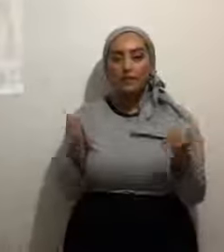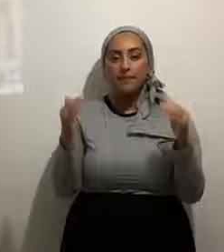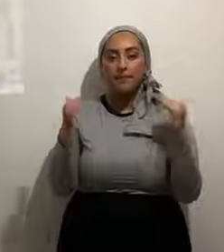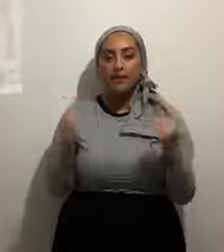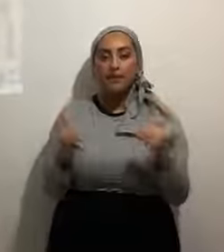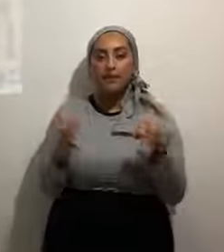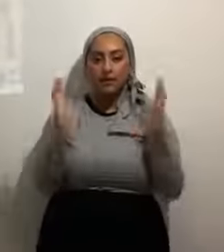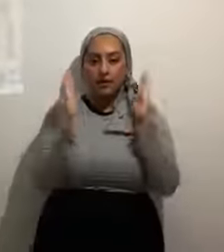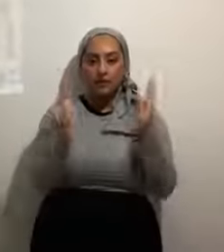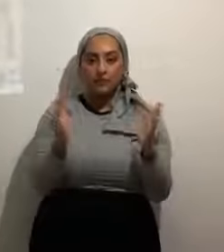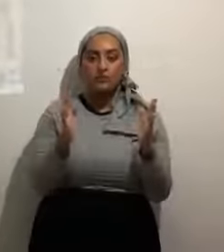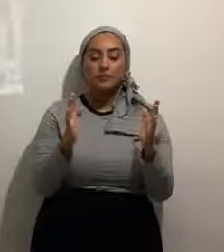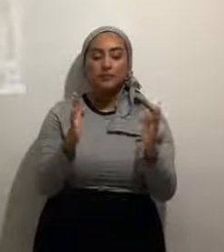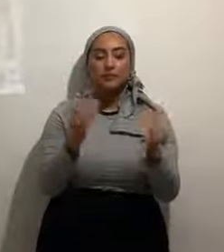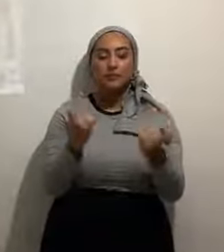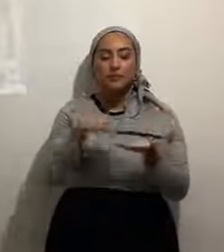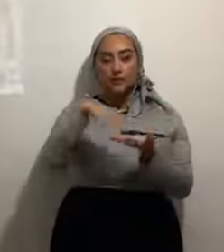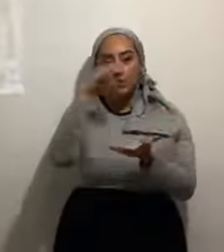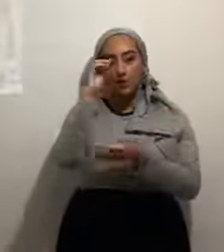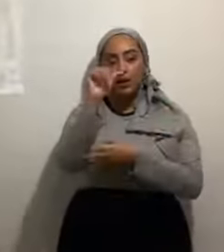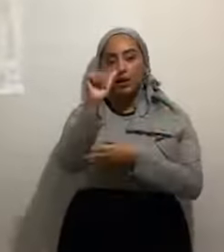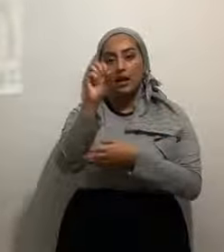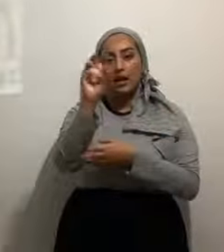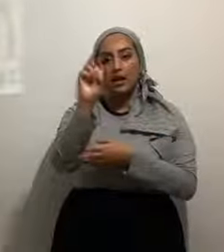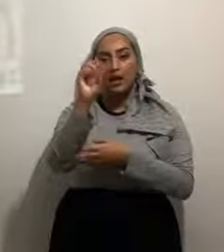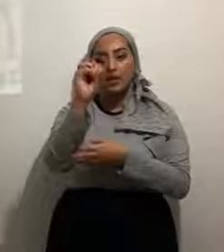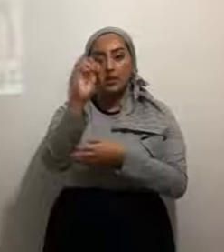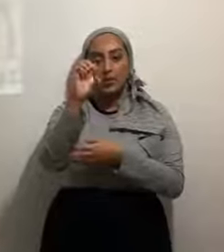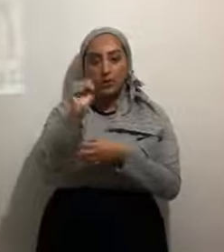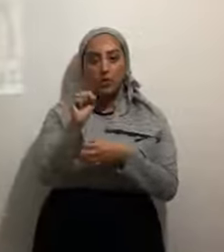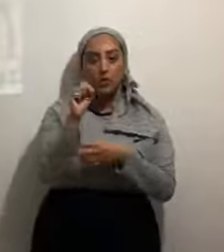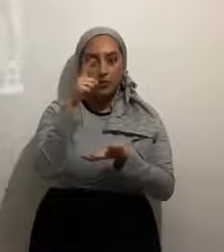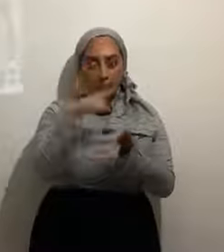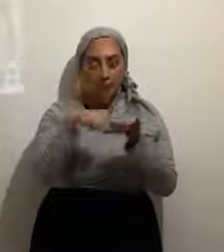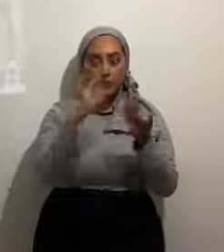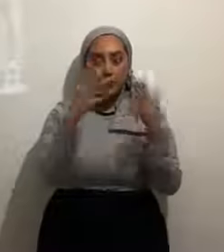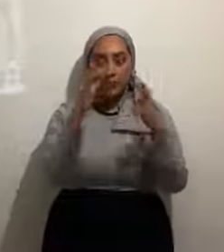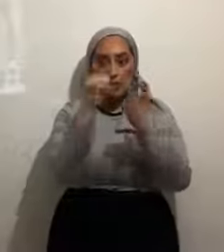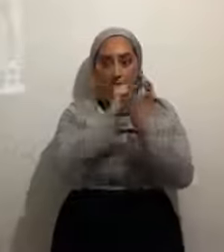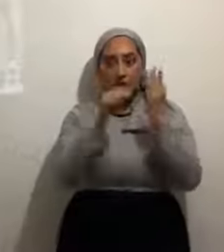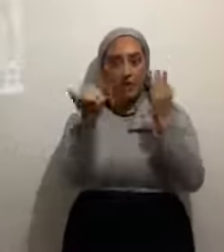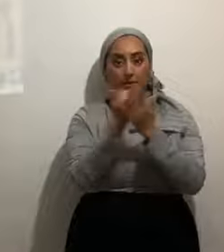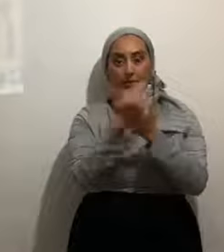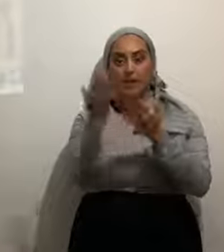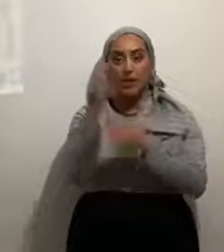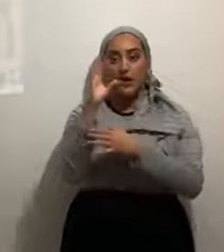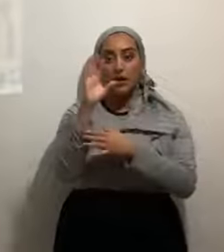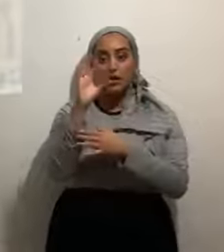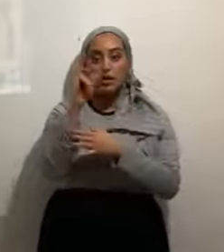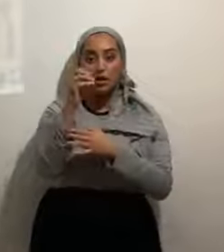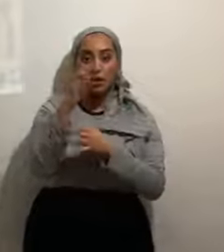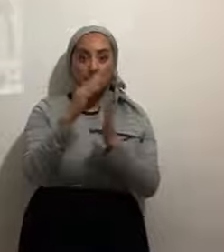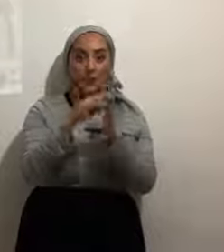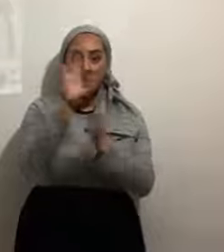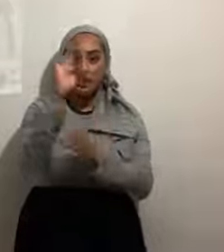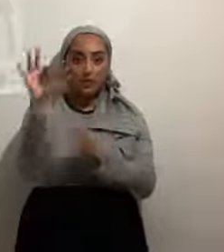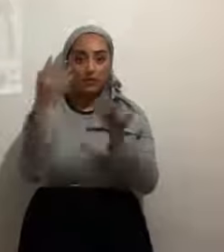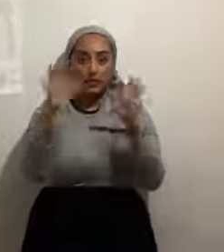pongan atención, vamos a Amós, vamos al libro de Amós. ¿Ya subrayaron todo lo de Job 9:9? No se los vaya a olvidar, ¿sí?